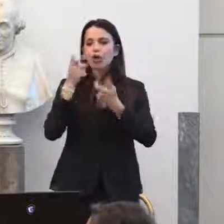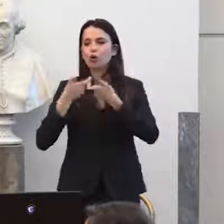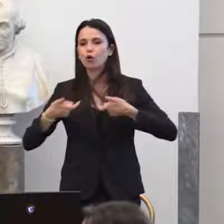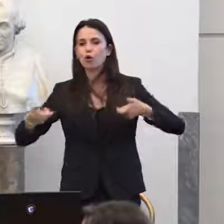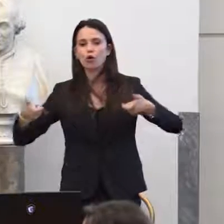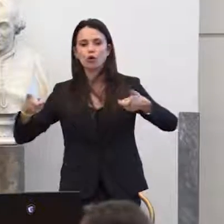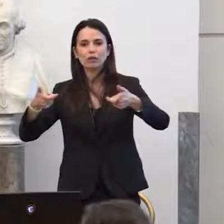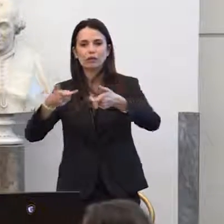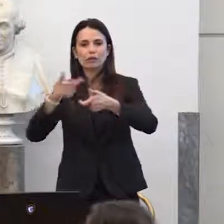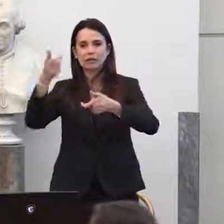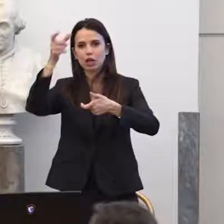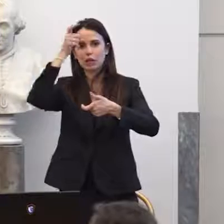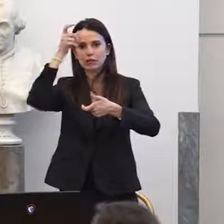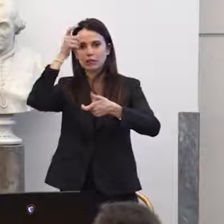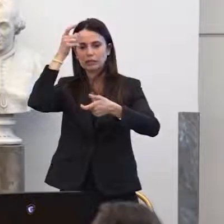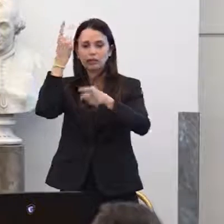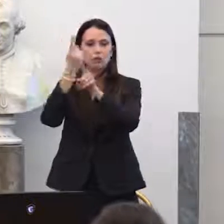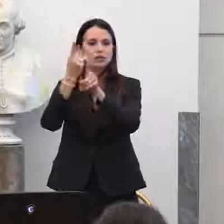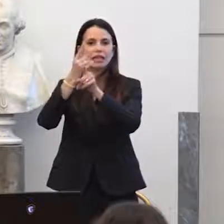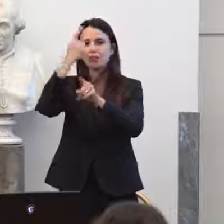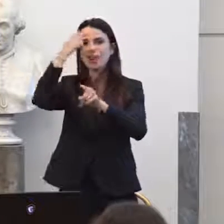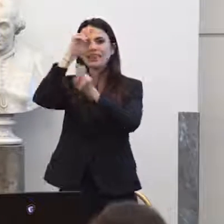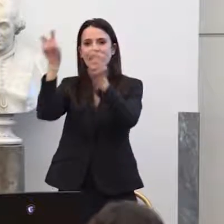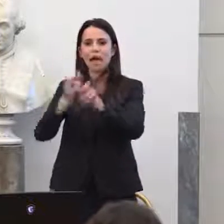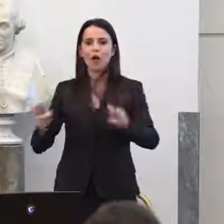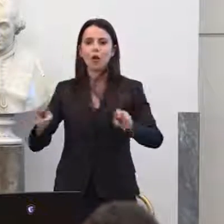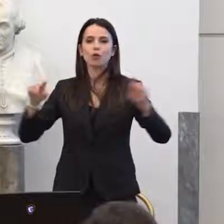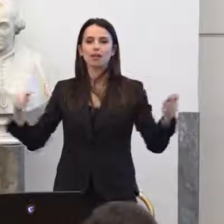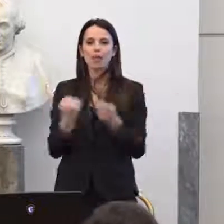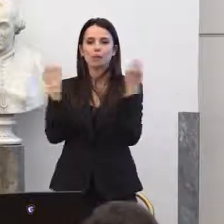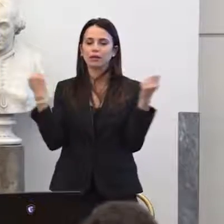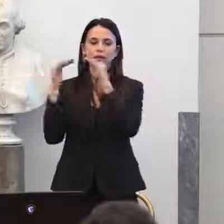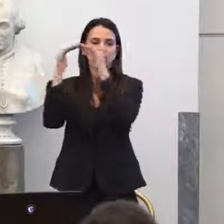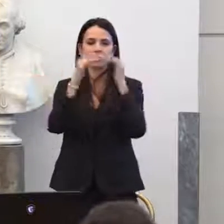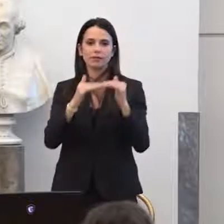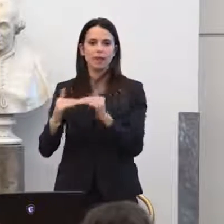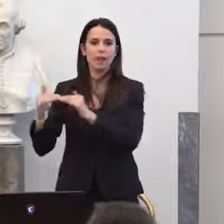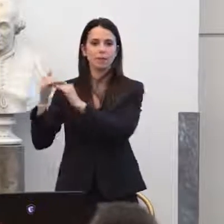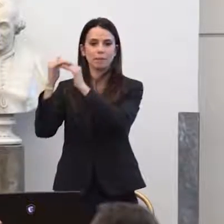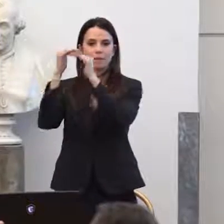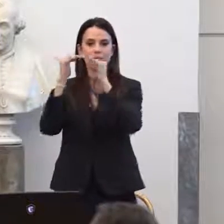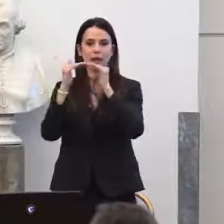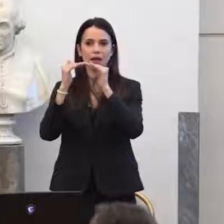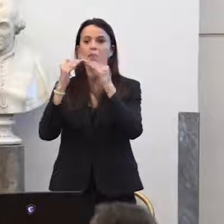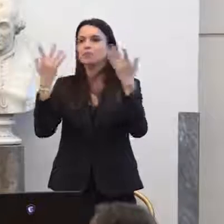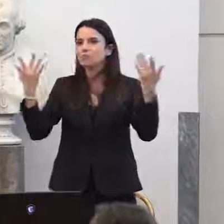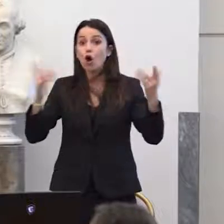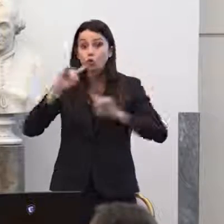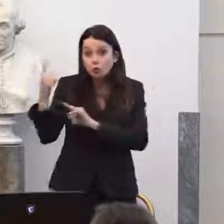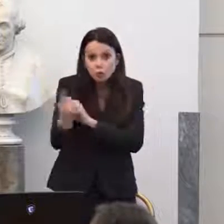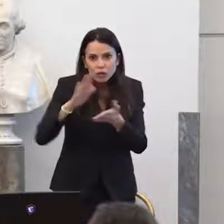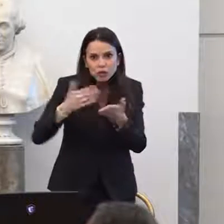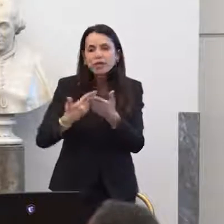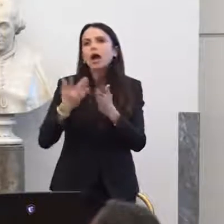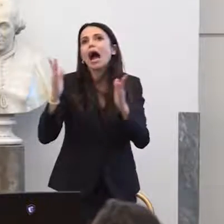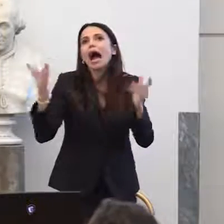di neuroriabilitazione, che ripeto non devono essere rivolti a tutti, ma a quelle condizioni cliniche più gravi che